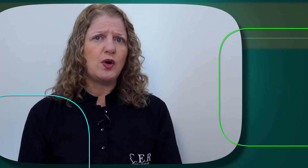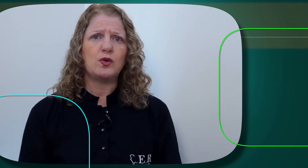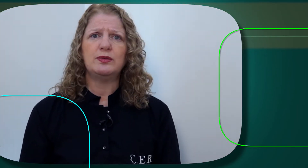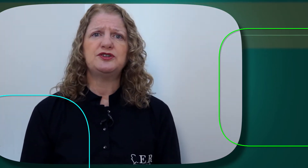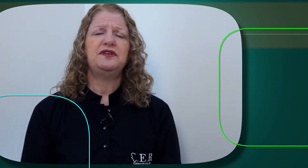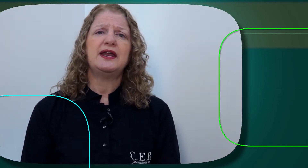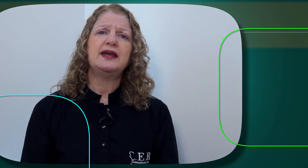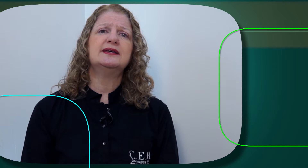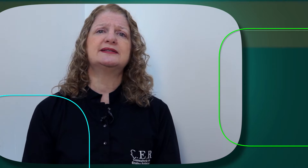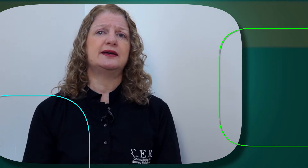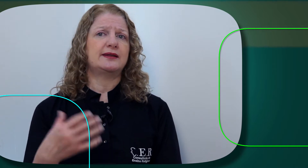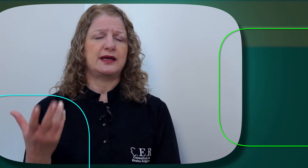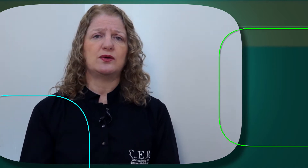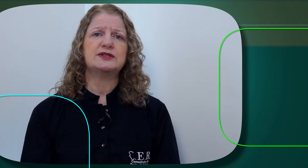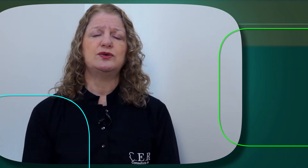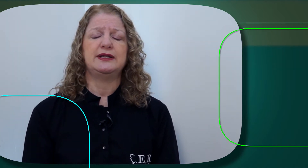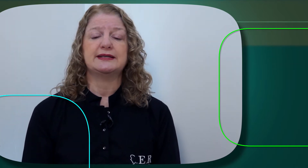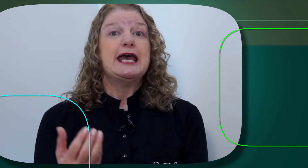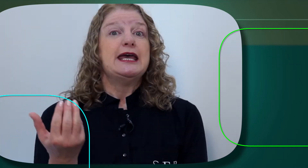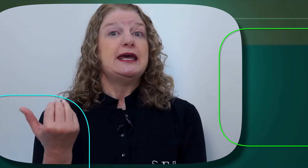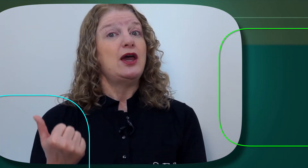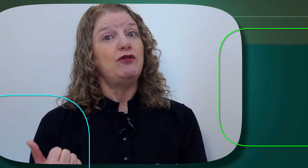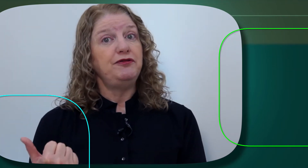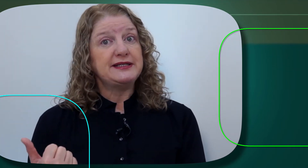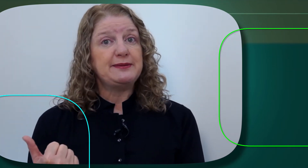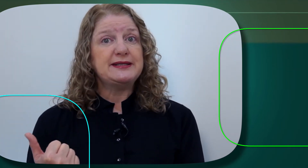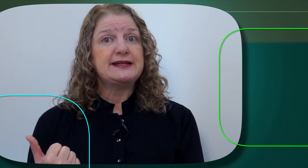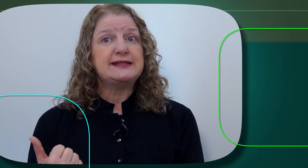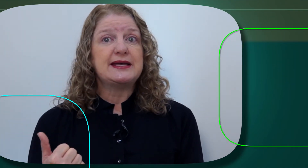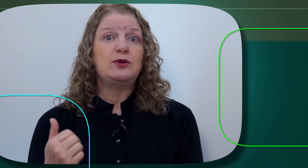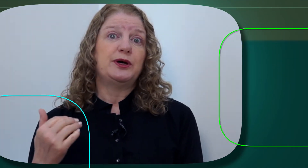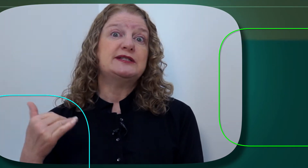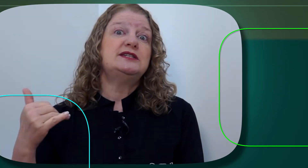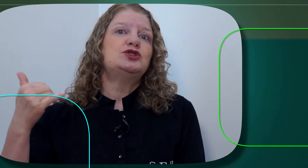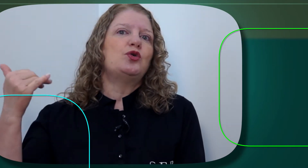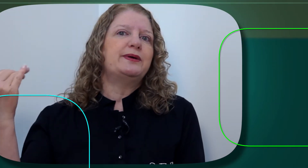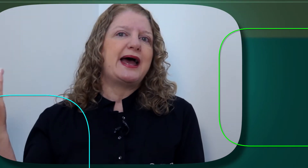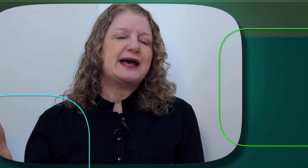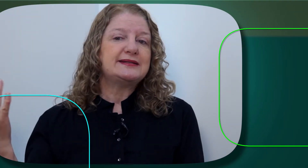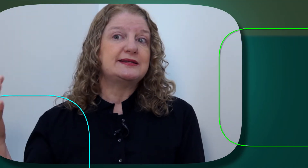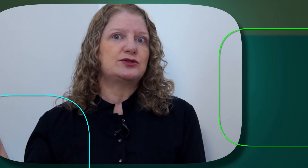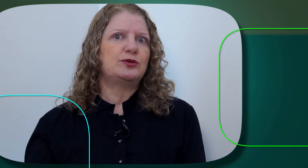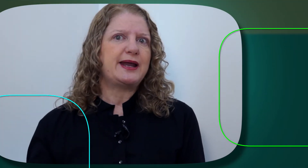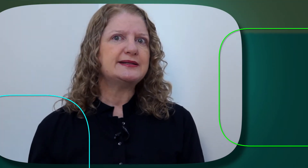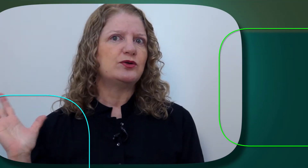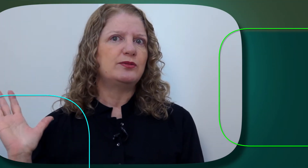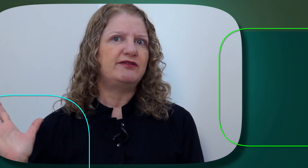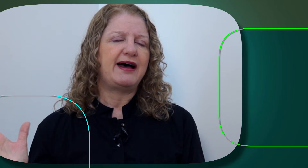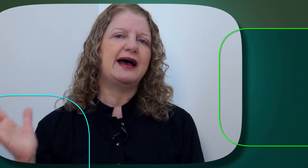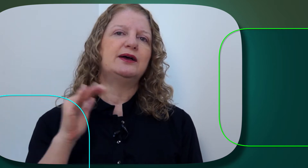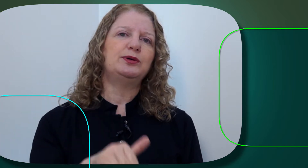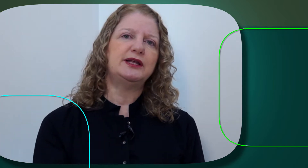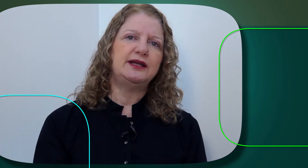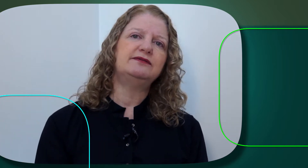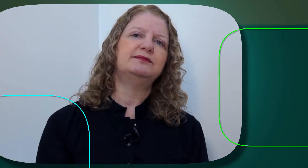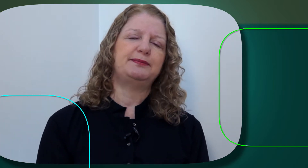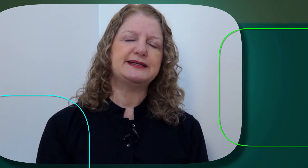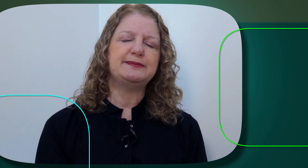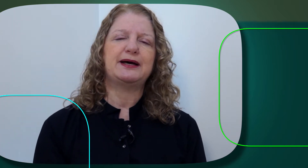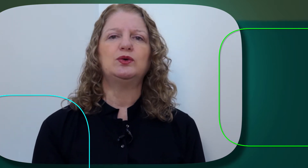alguma diferença e até com a surdez. E eu fiz a minha inscrição, porque se sobrasse alguma vaga, eu poderia participar do